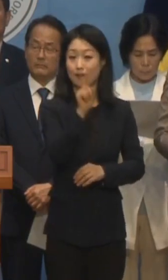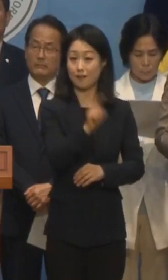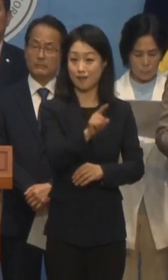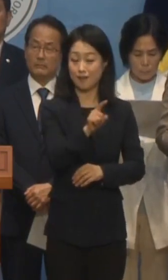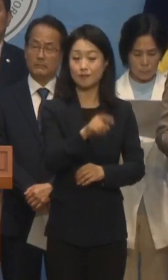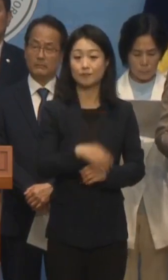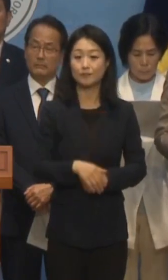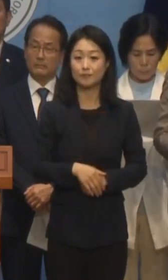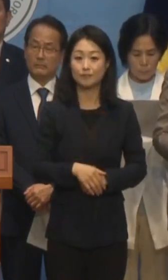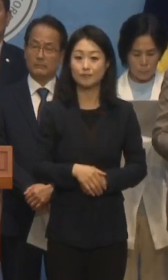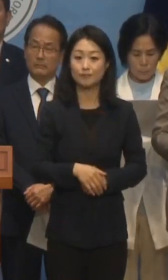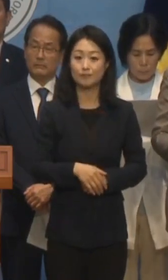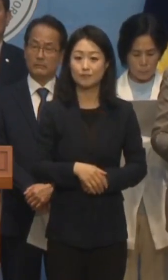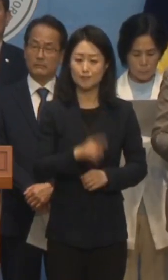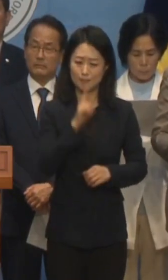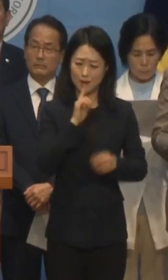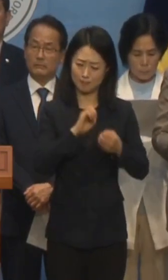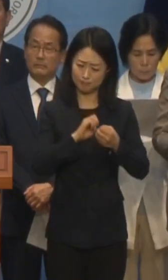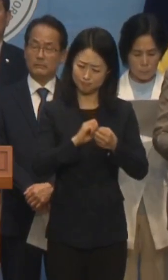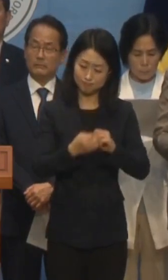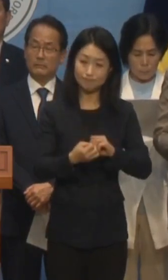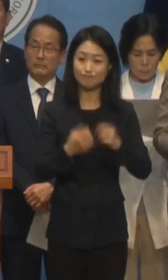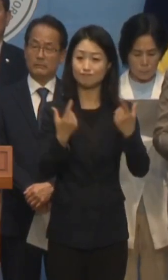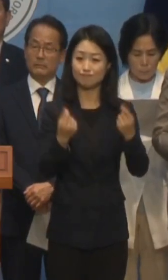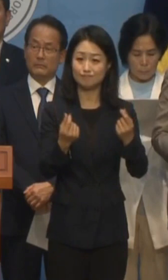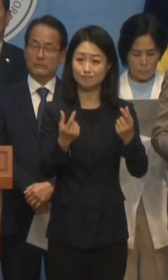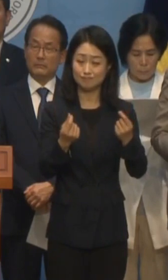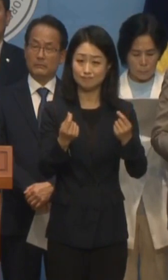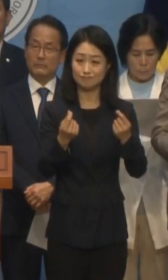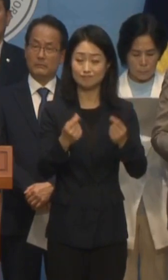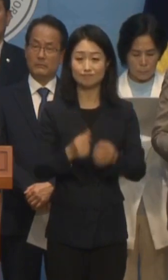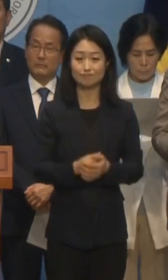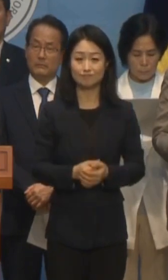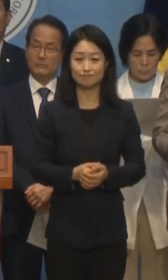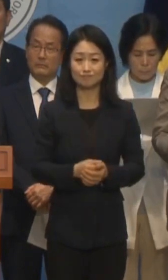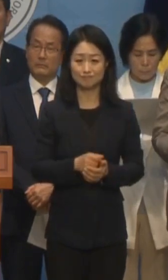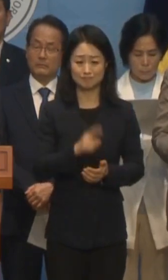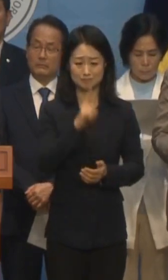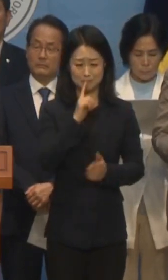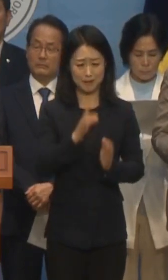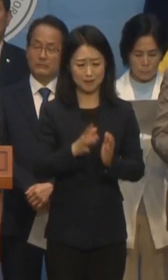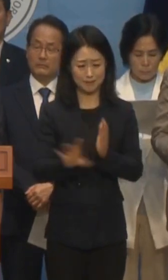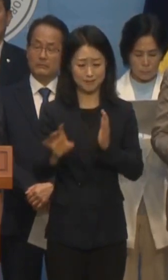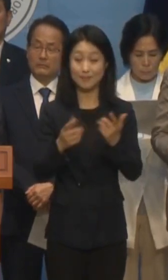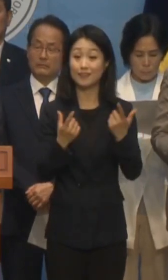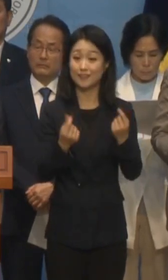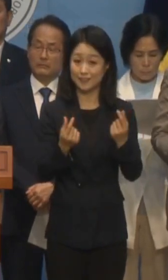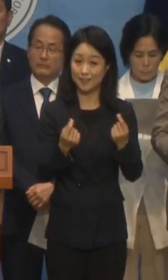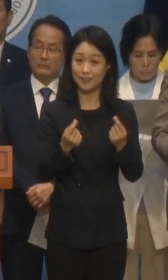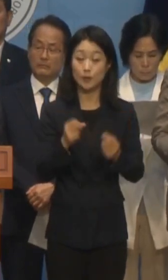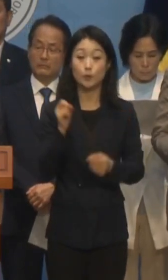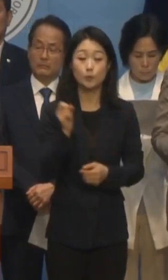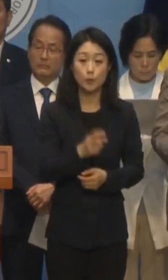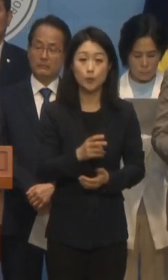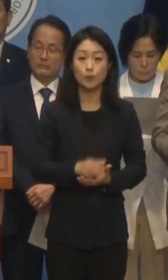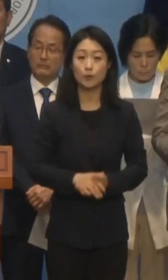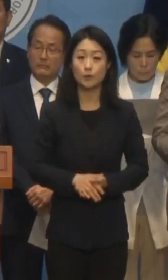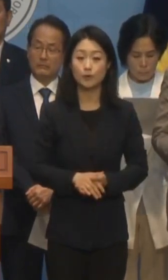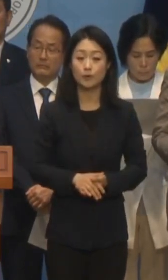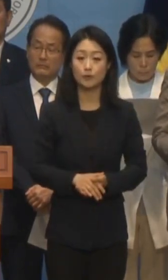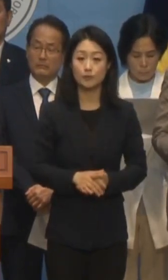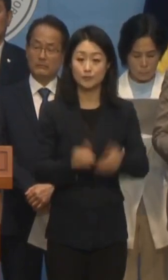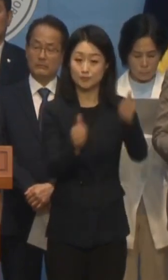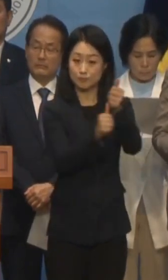주장이 얼마나 모순적입니까? 이보다 더한 궤변이 있을 수는 없습니다. 또